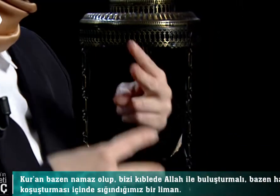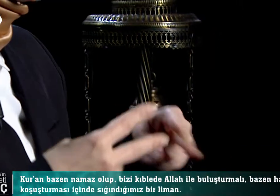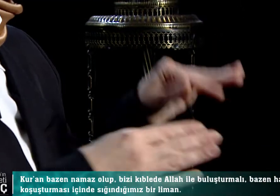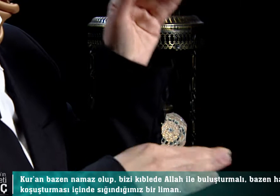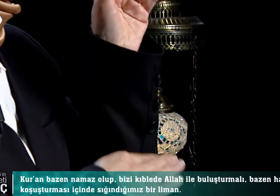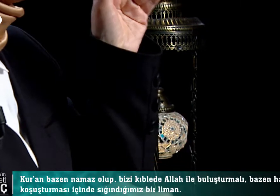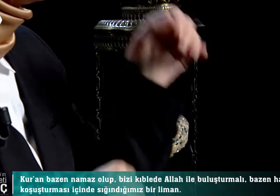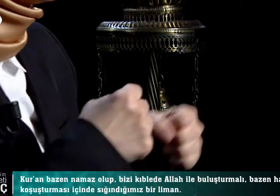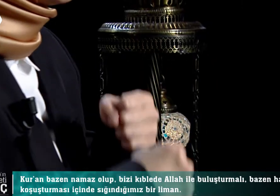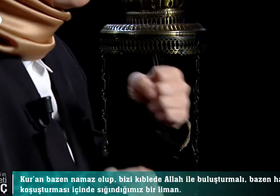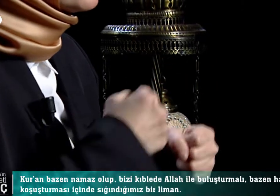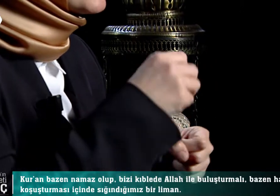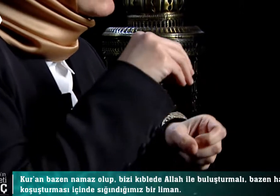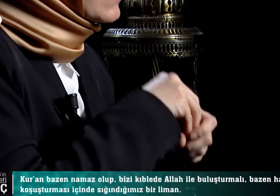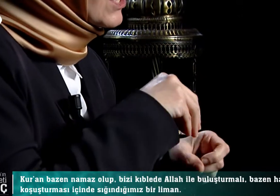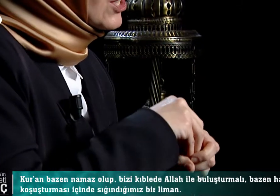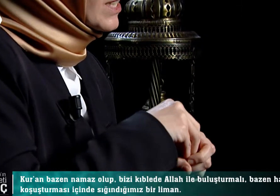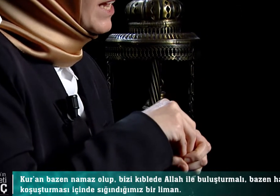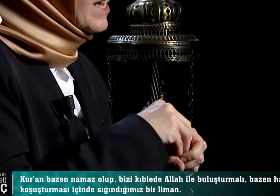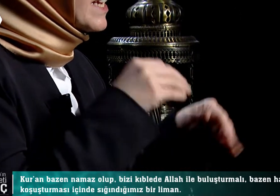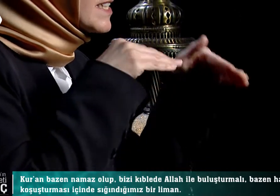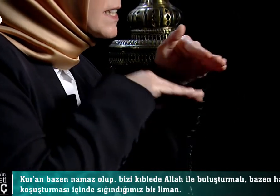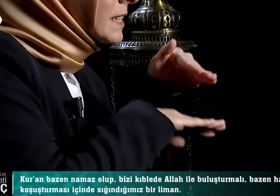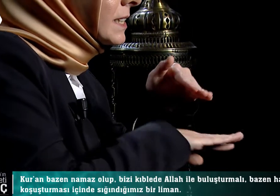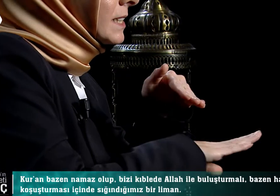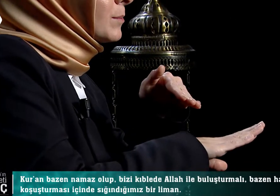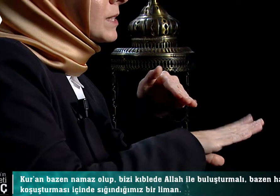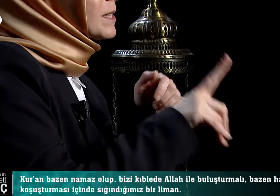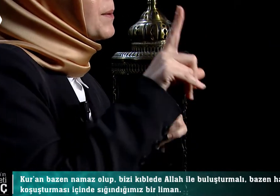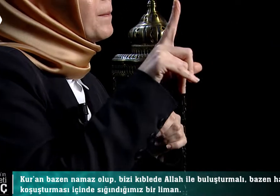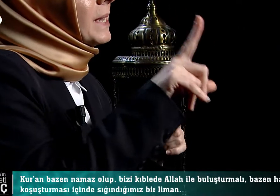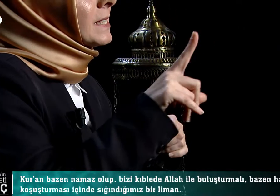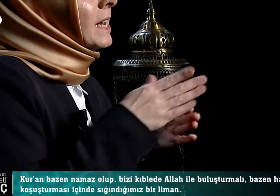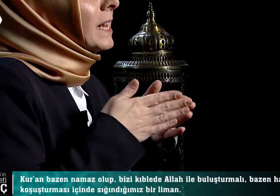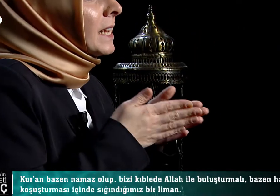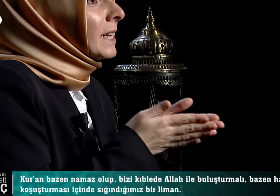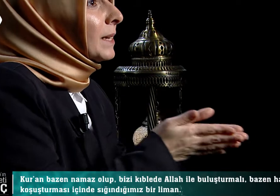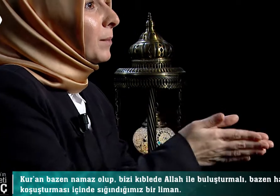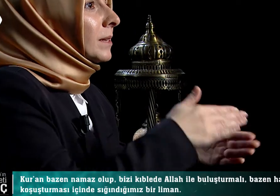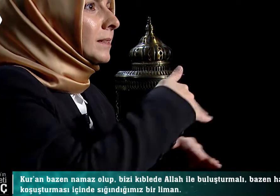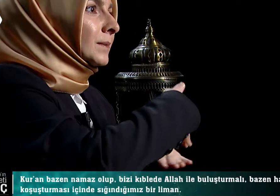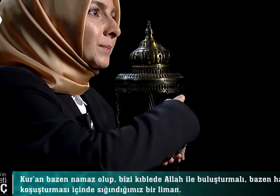Bazen hayat koşuşturmacası içinde sığındığımız bir liman.